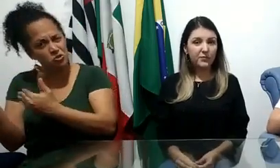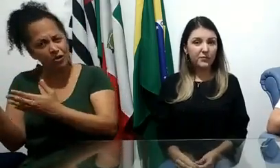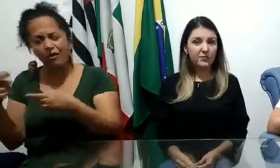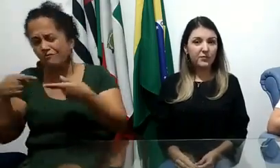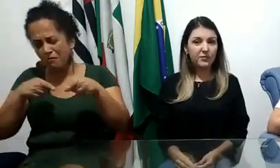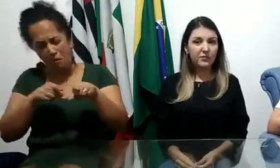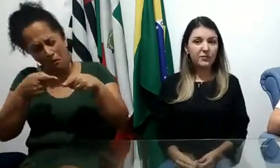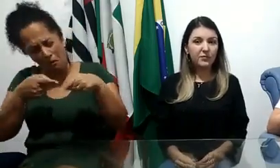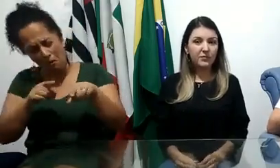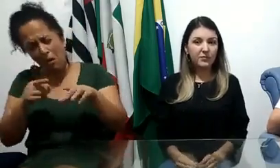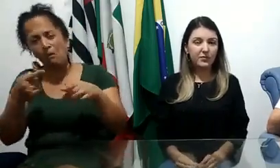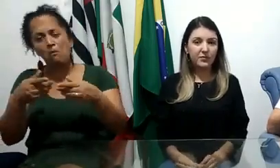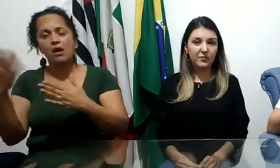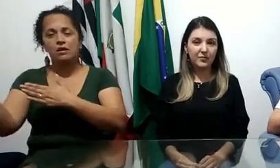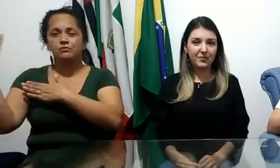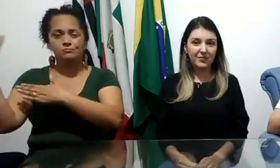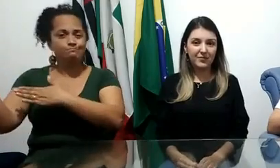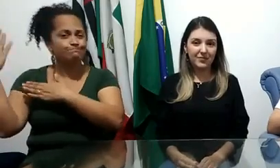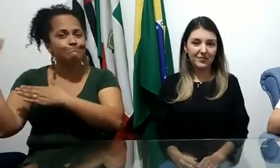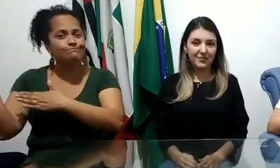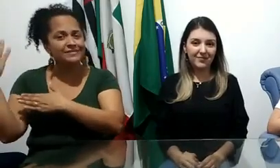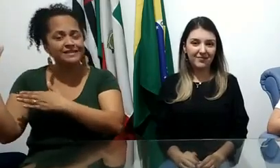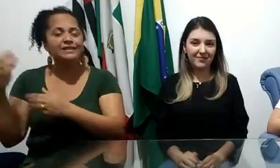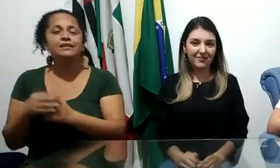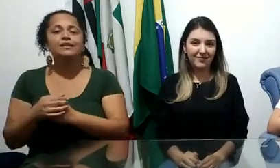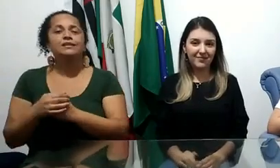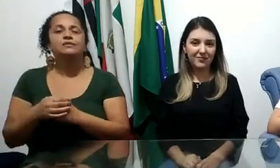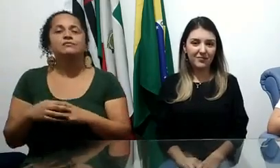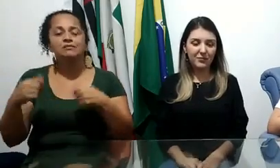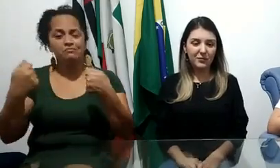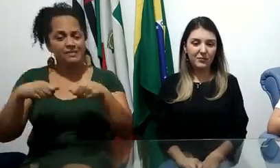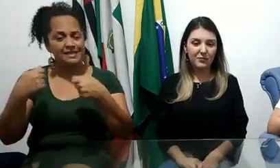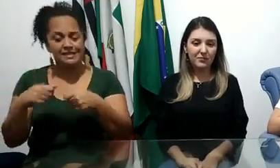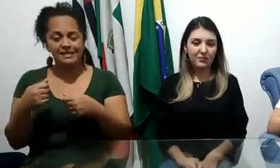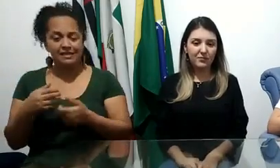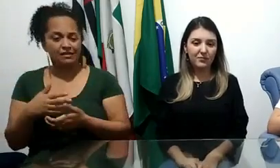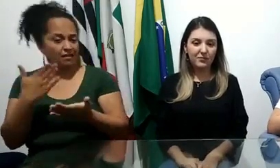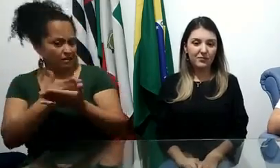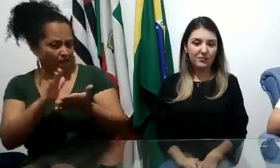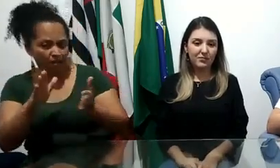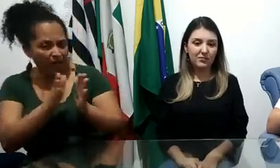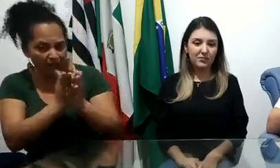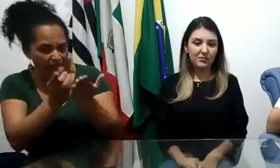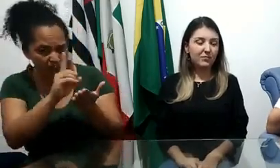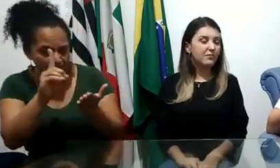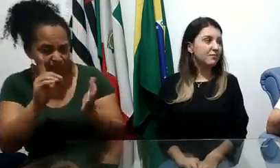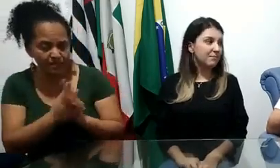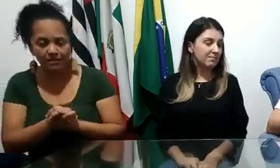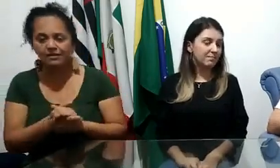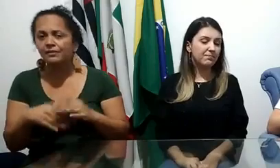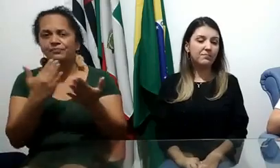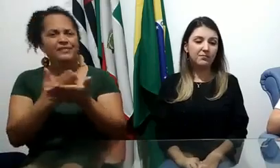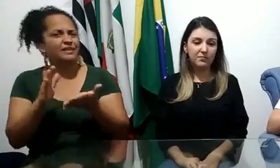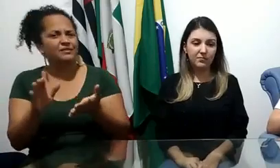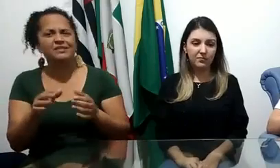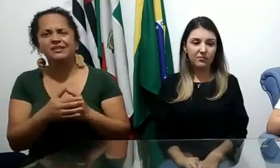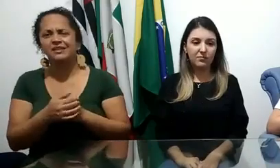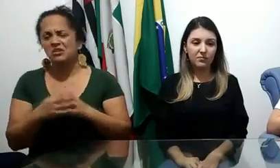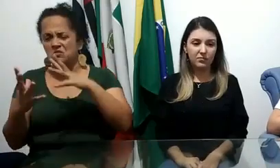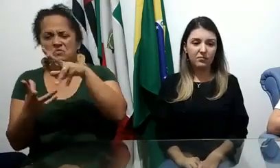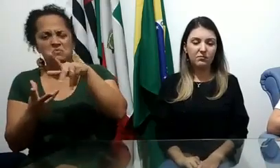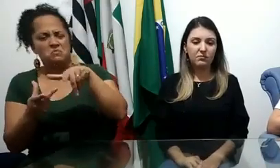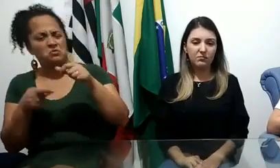tem nos pressionado a abrir mão dos nossos princípios, a toda essa filosofia que o mundo está querendo